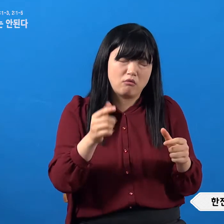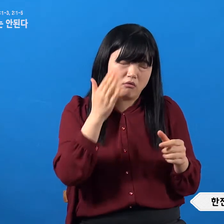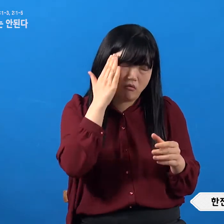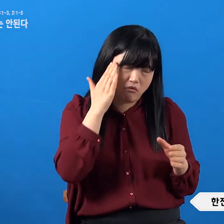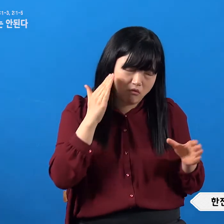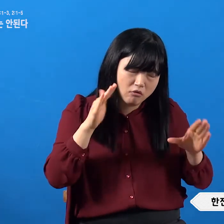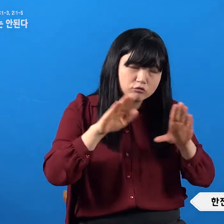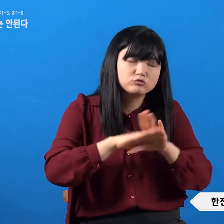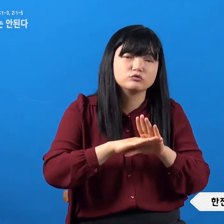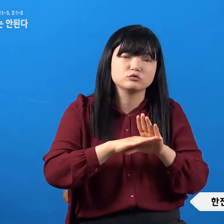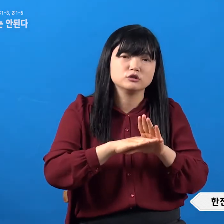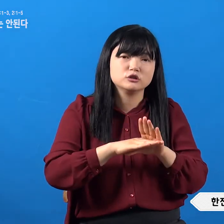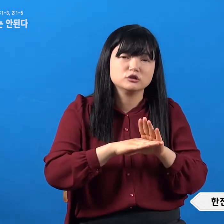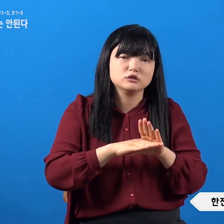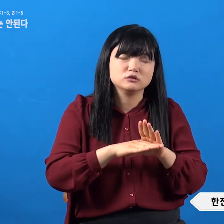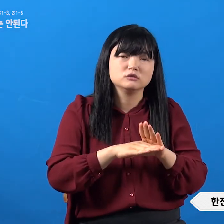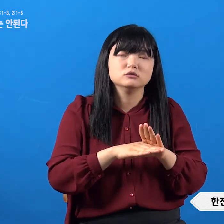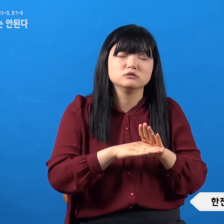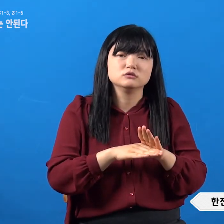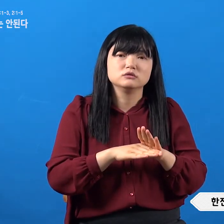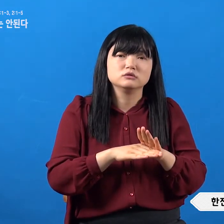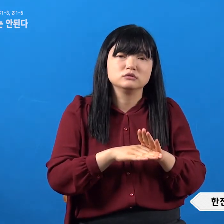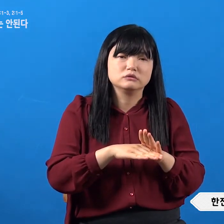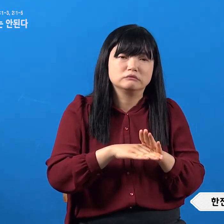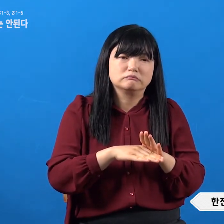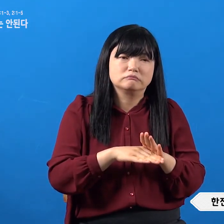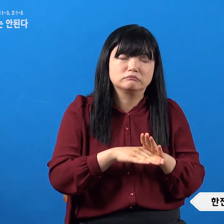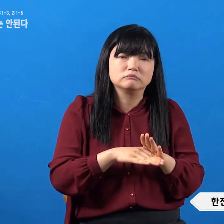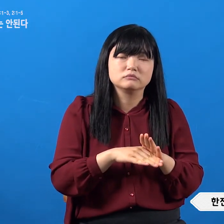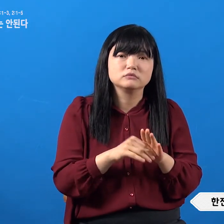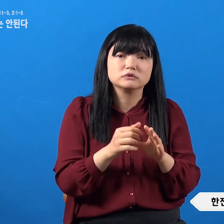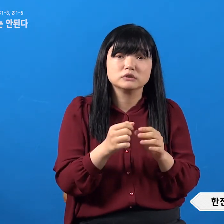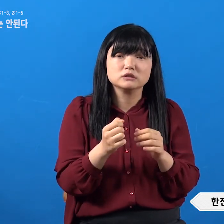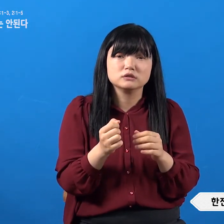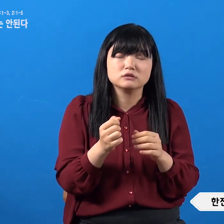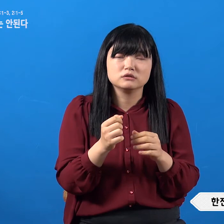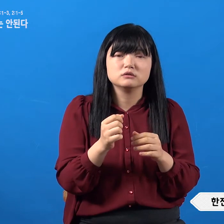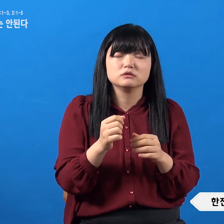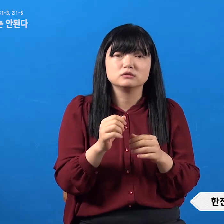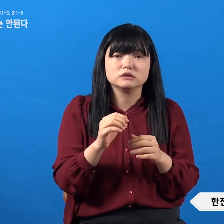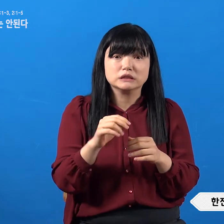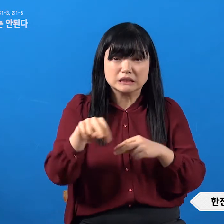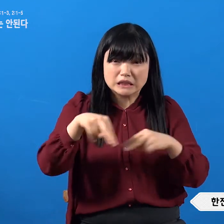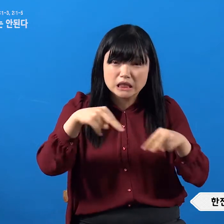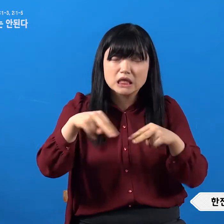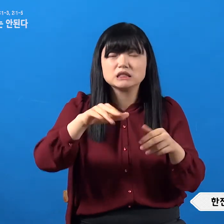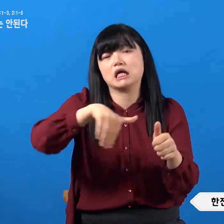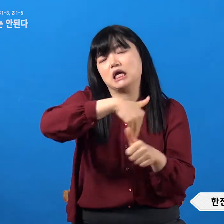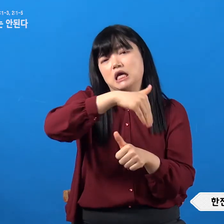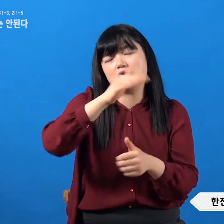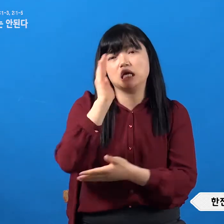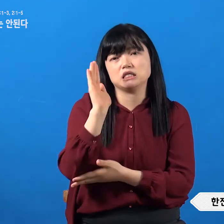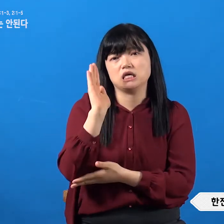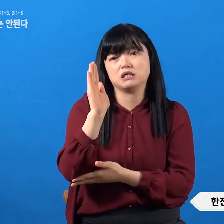어두운 영적인 나락으로 추락해 가는 것이, 그것이 사사시대의